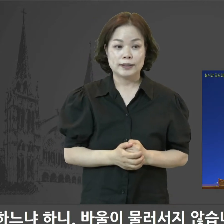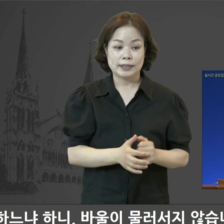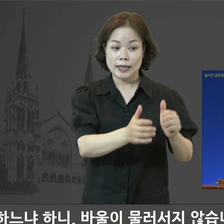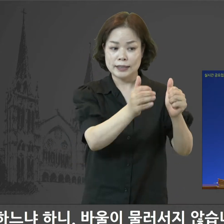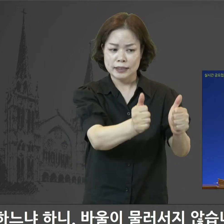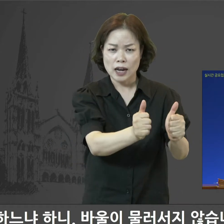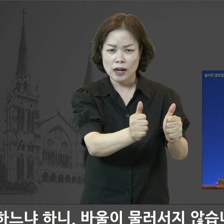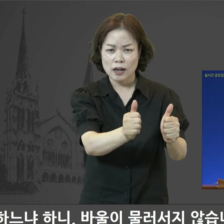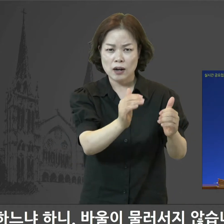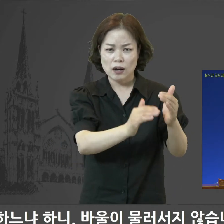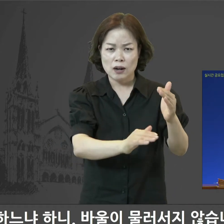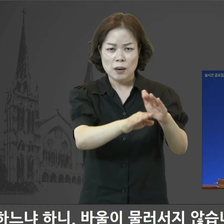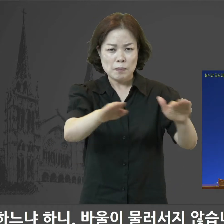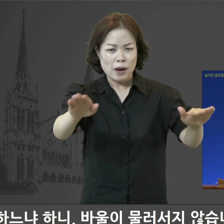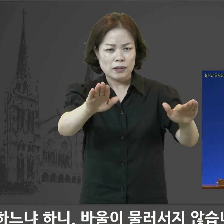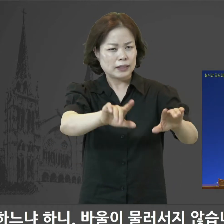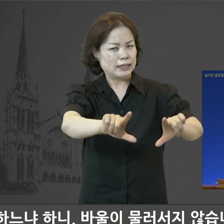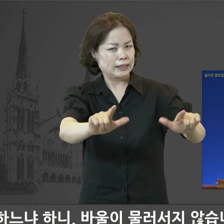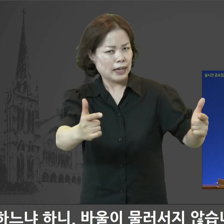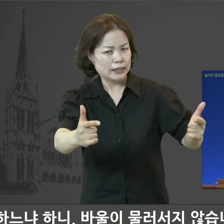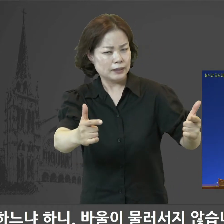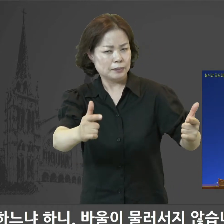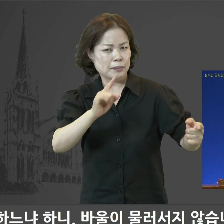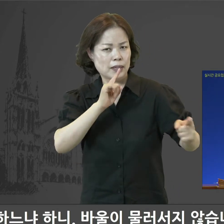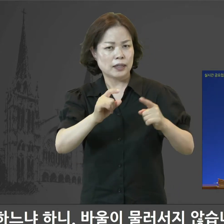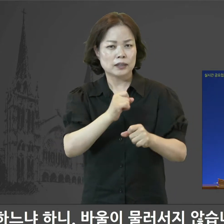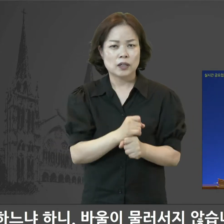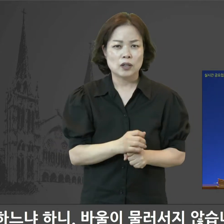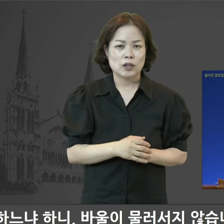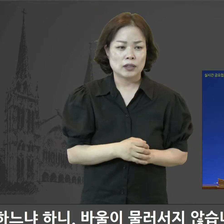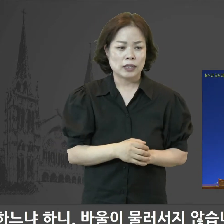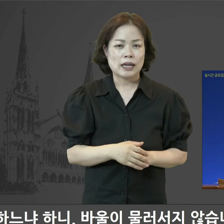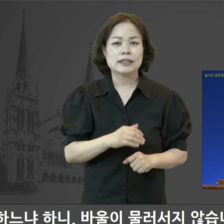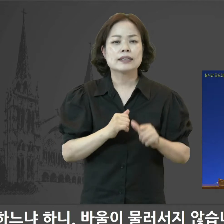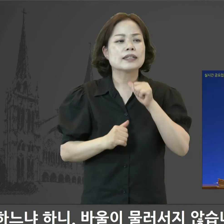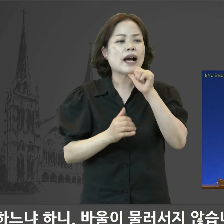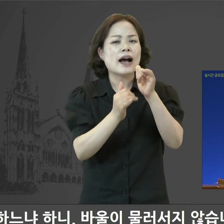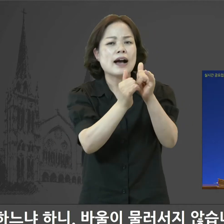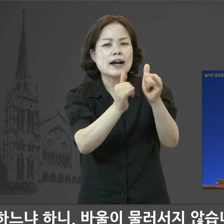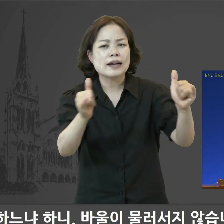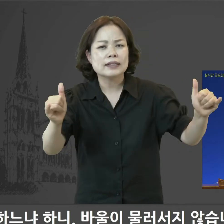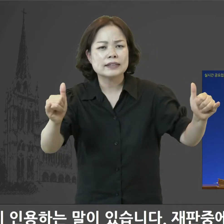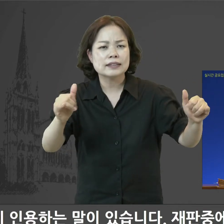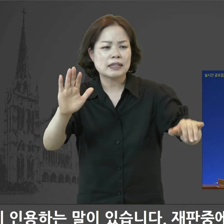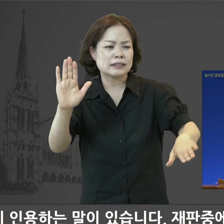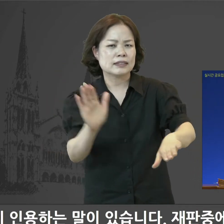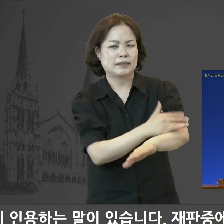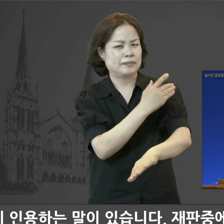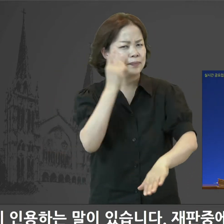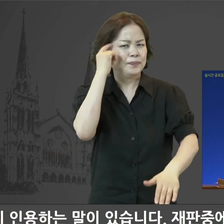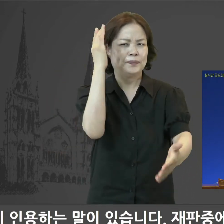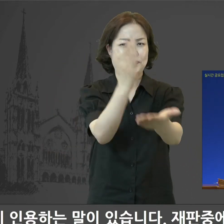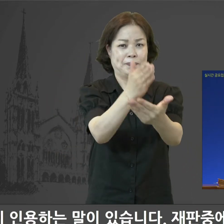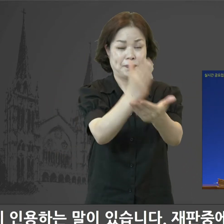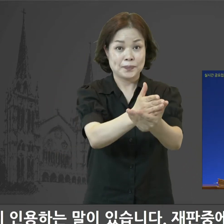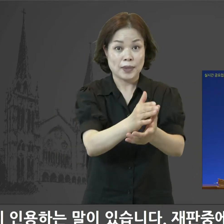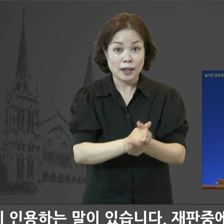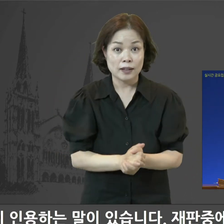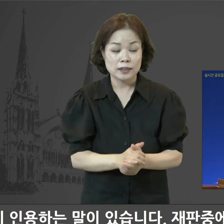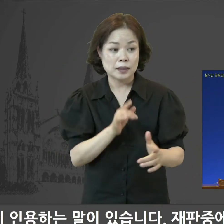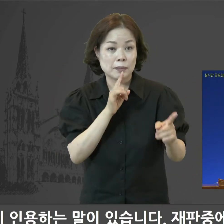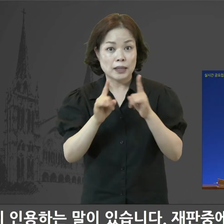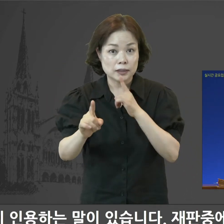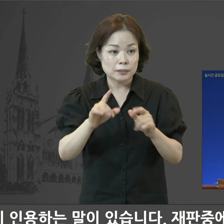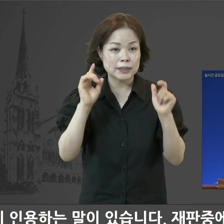중에 불공평을 행치 말고 특별히 가난한 자에게 편파적인 일을 행하지 말라. 이